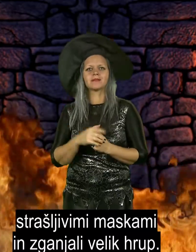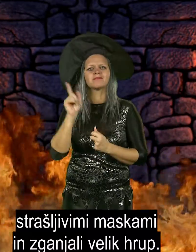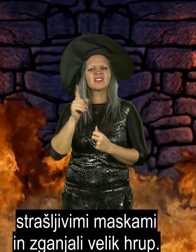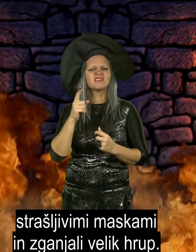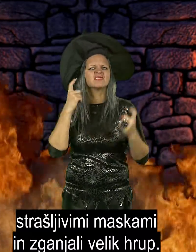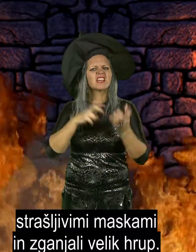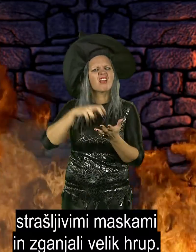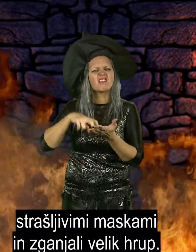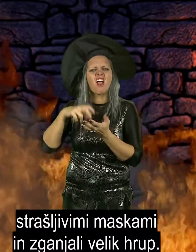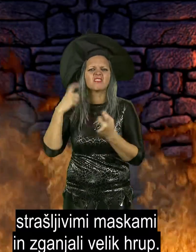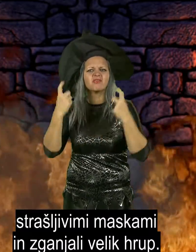hrup.